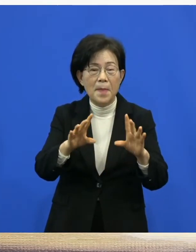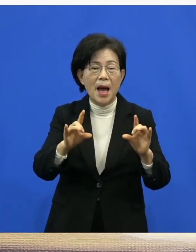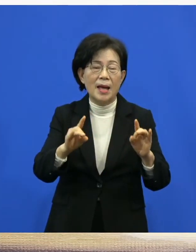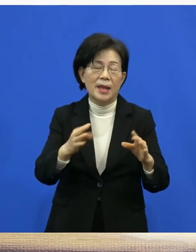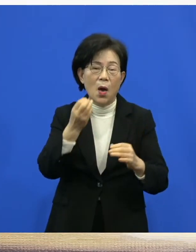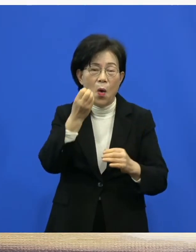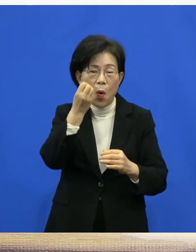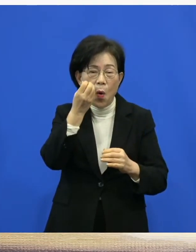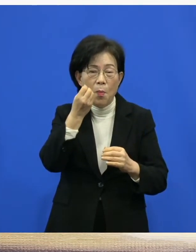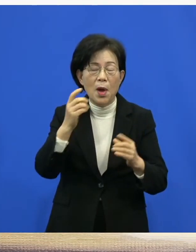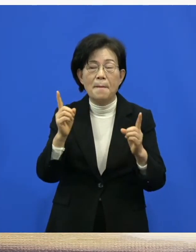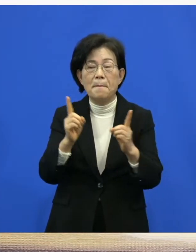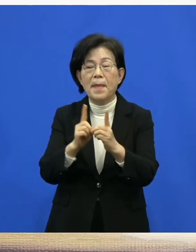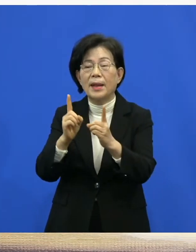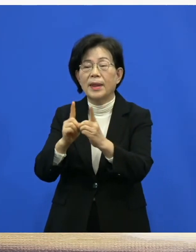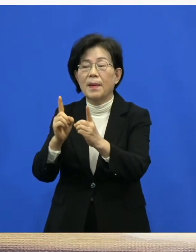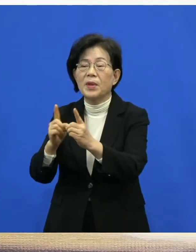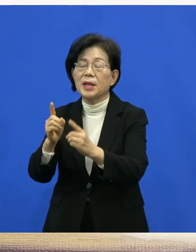만남들이 있었어요.